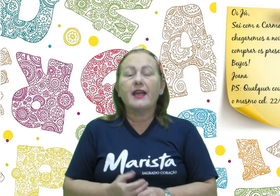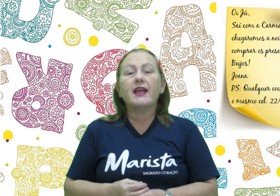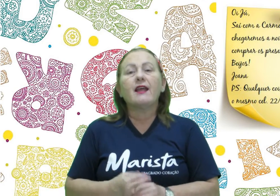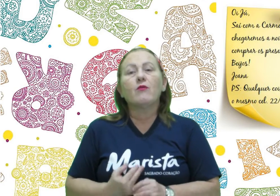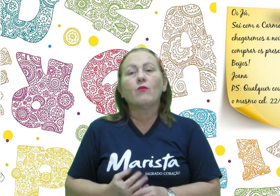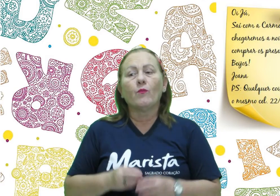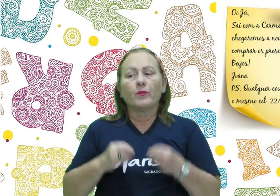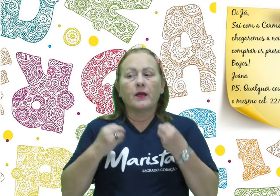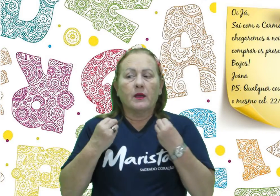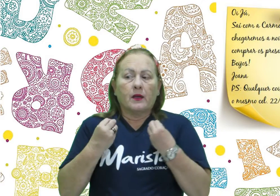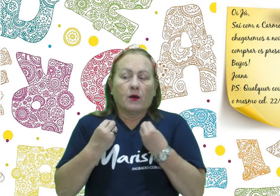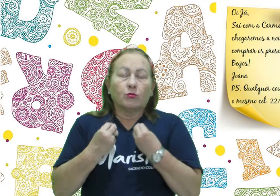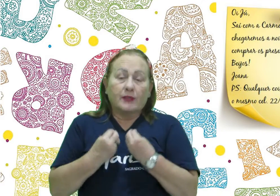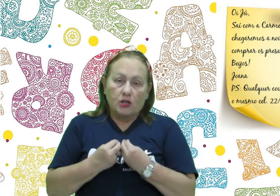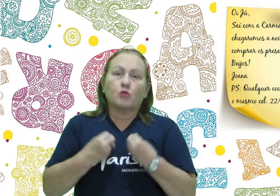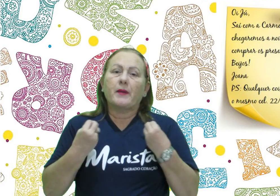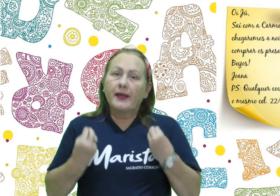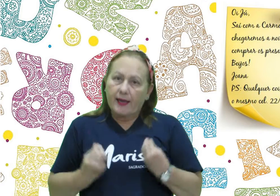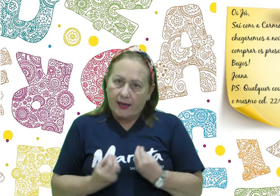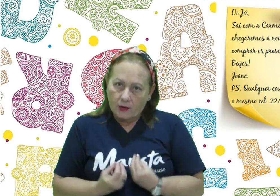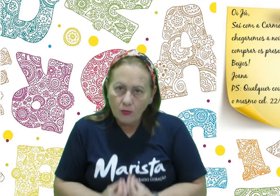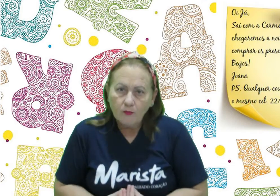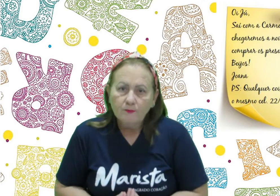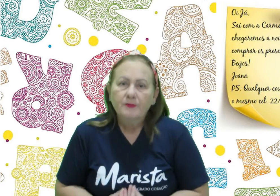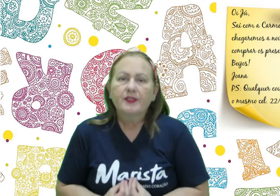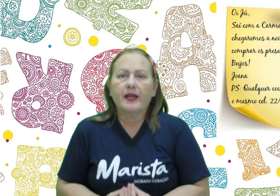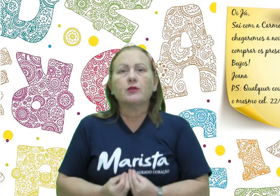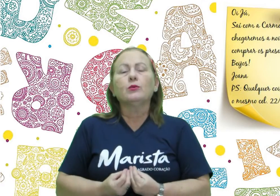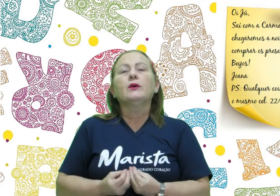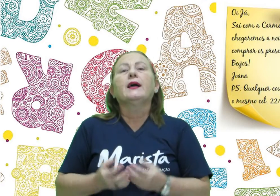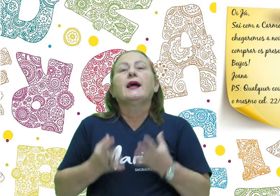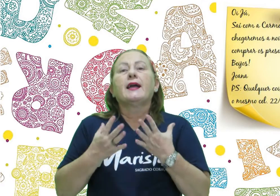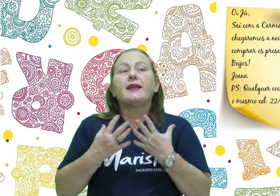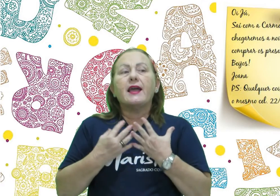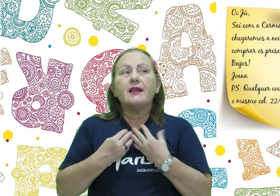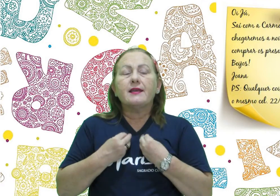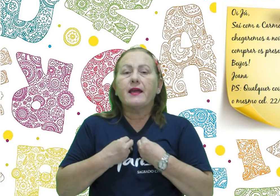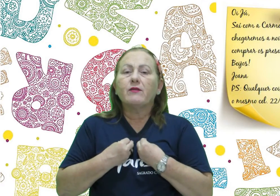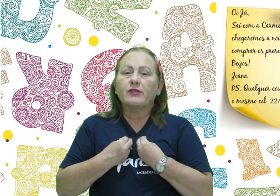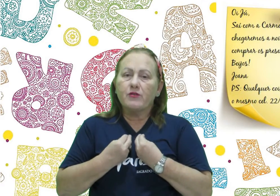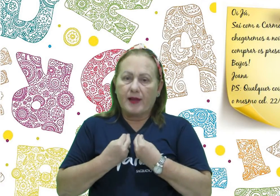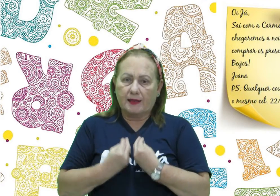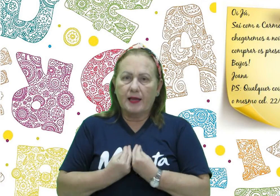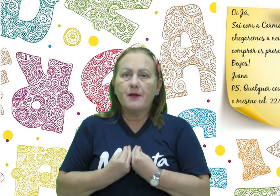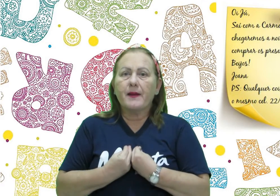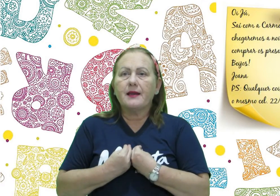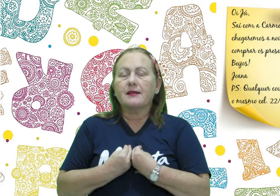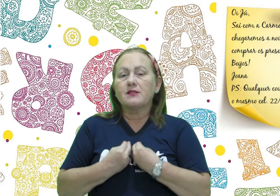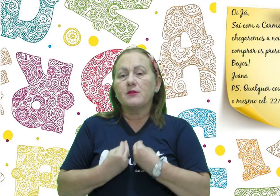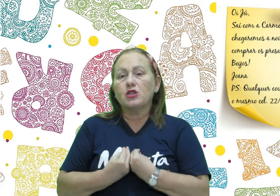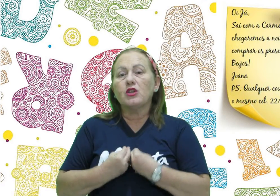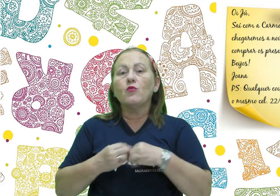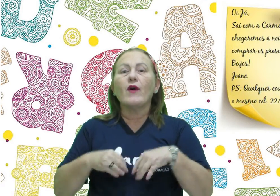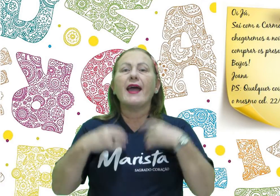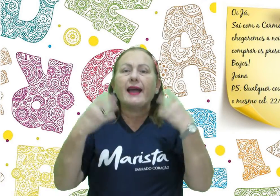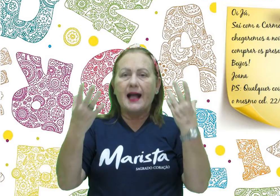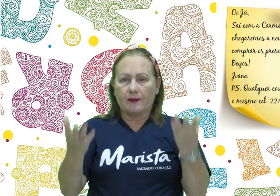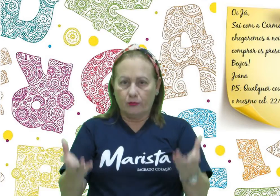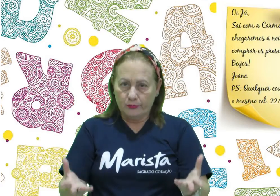ele é um texto pequeno, certo? E ele, o significado dele é para ele transmitir um recado